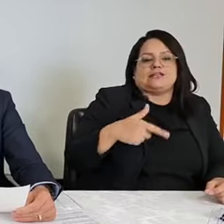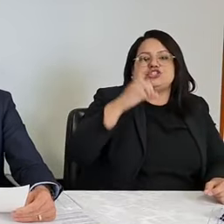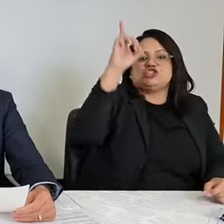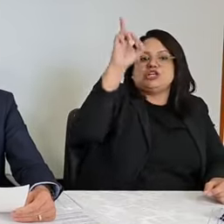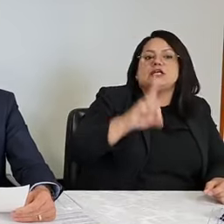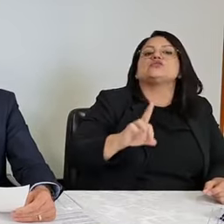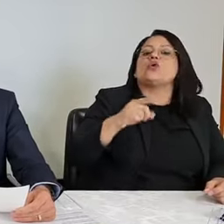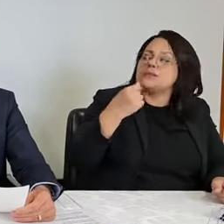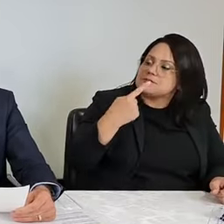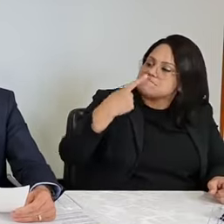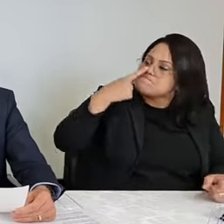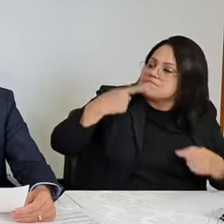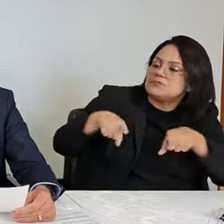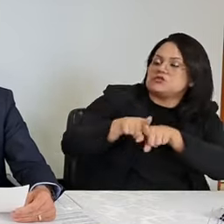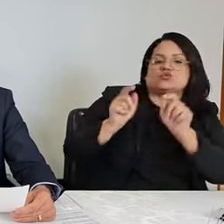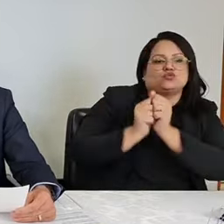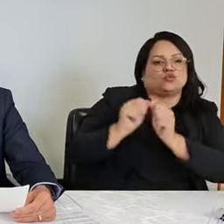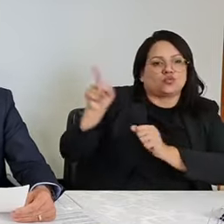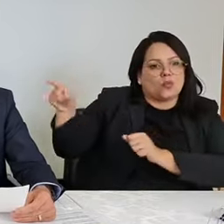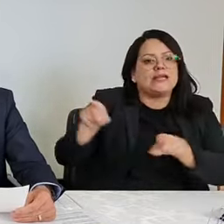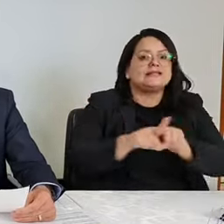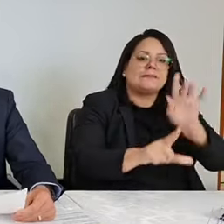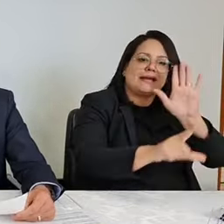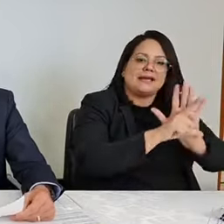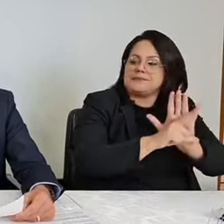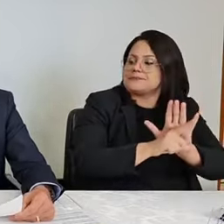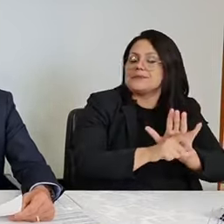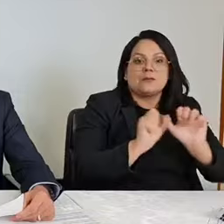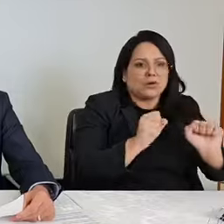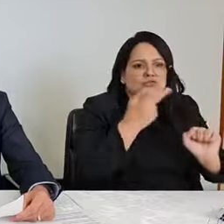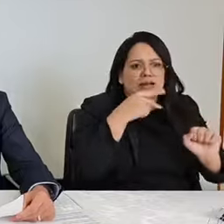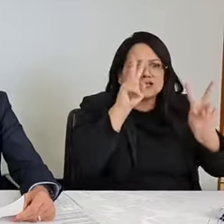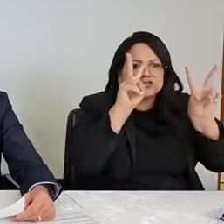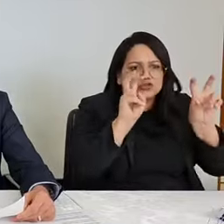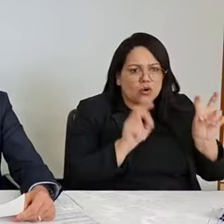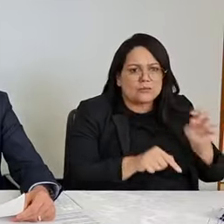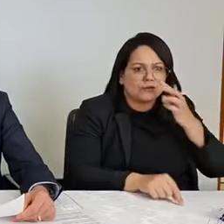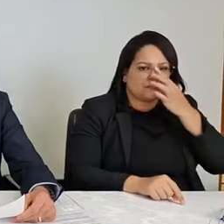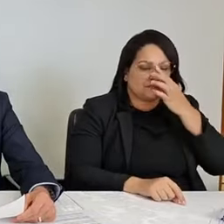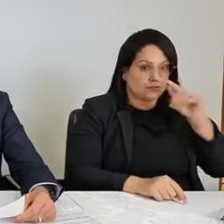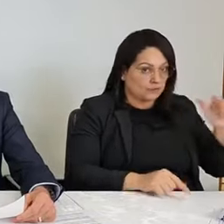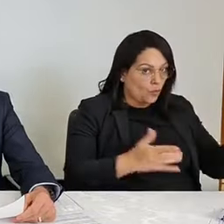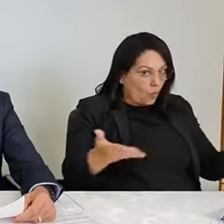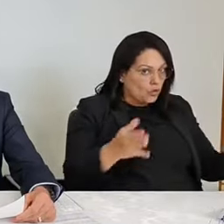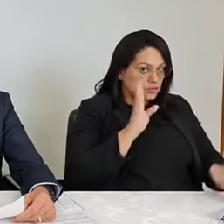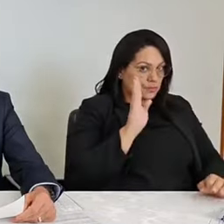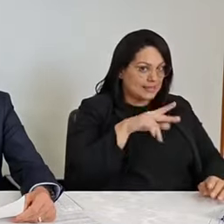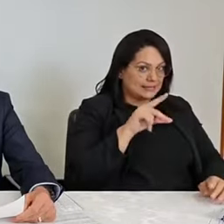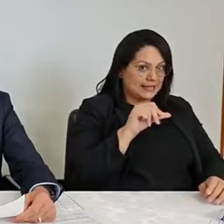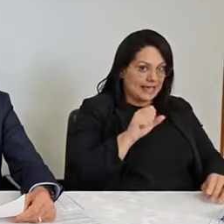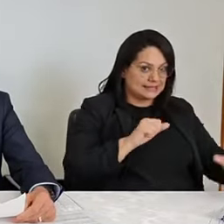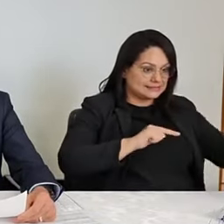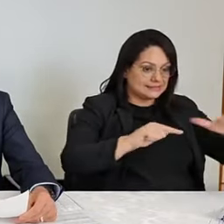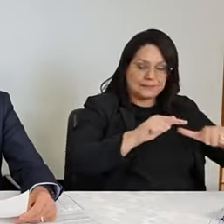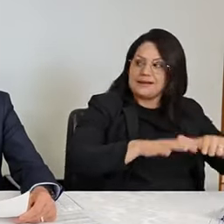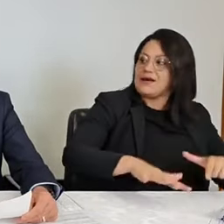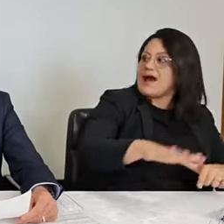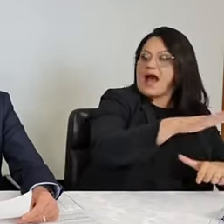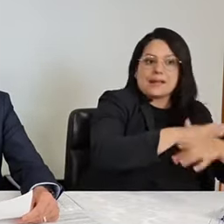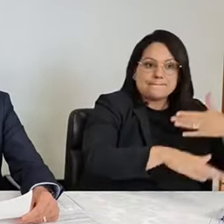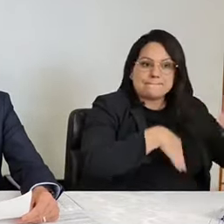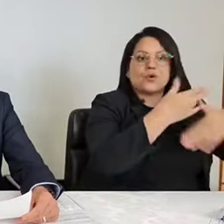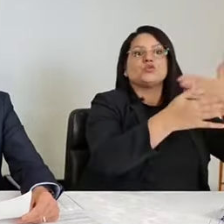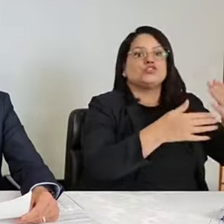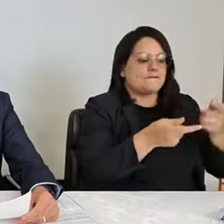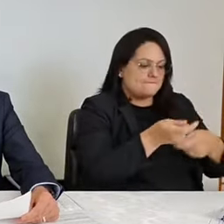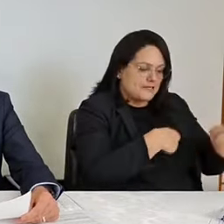com ele e com a legislação. É isso mesmo? Posso falar um pouquinho sobre isso, presidente? Vai lá. O trabalho do banco hoje, no setor produtivo, no setor financeiro, é muito